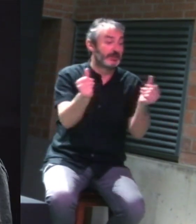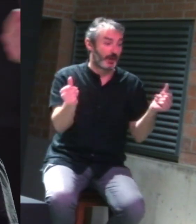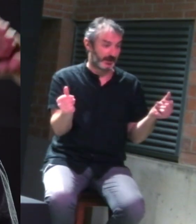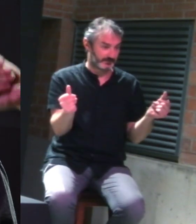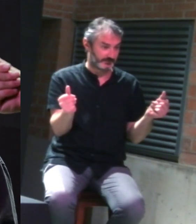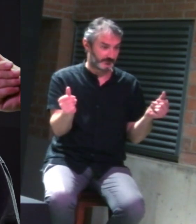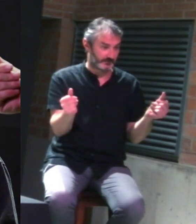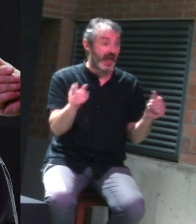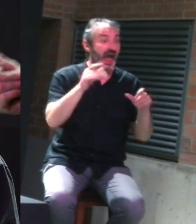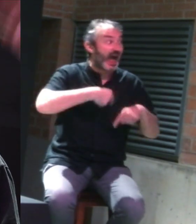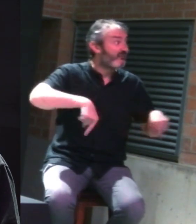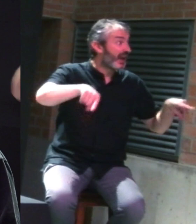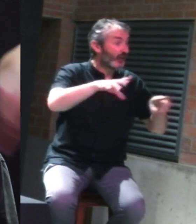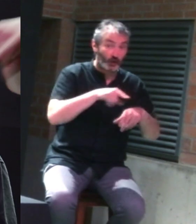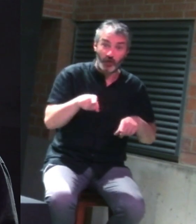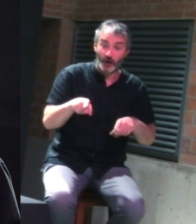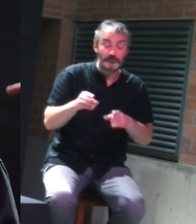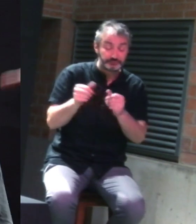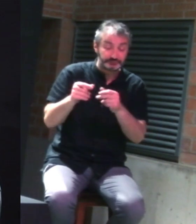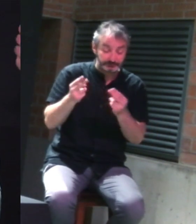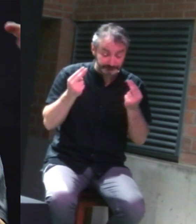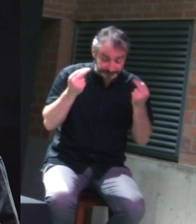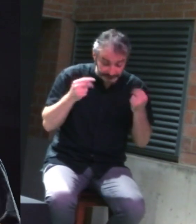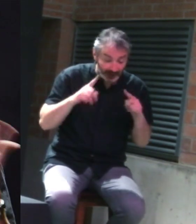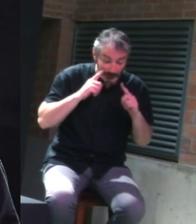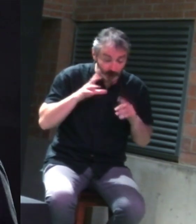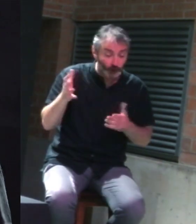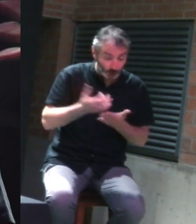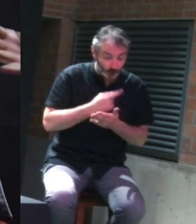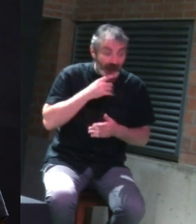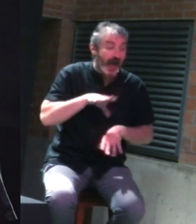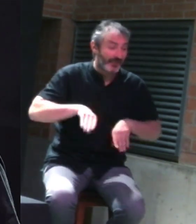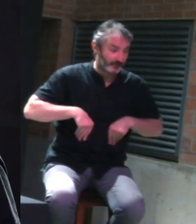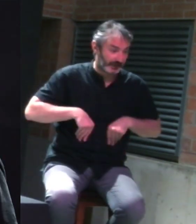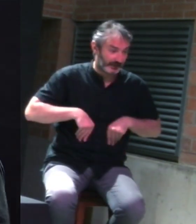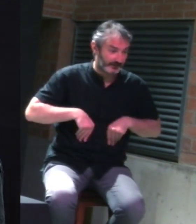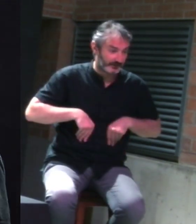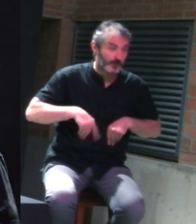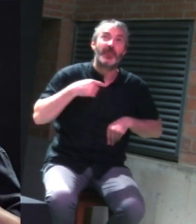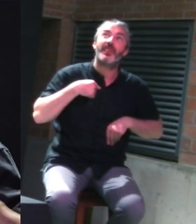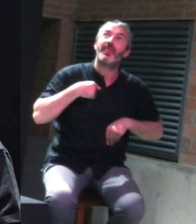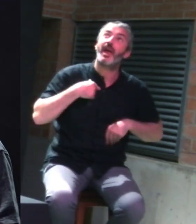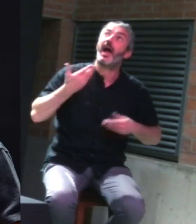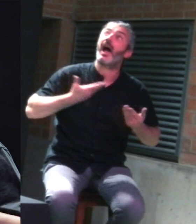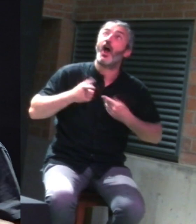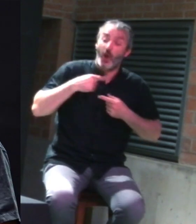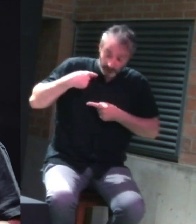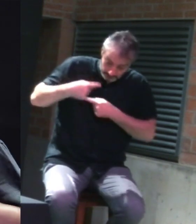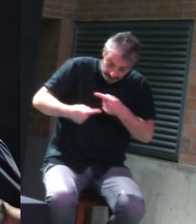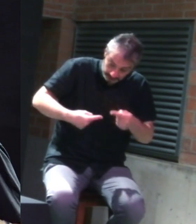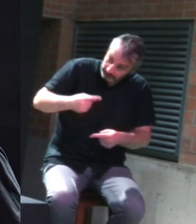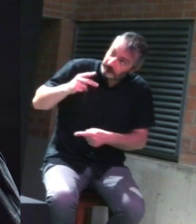se naturalizaba, como estamos diciendo, era algo natural, no era algo que las mujeres tenían que aprender, se suponía que lo transmitían y